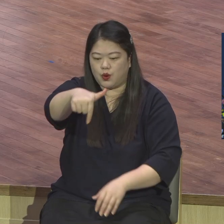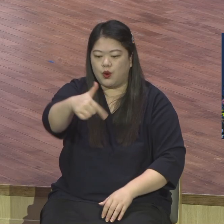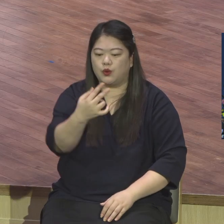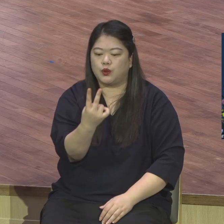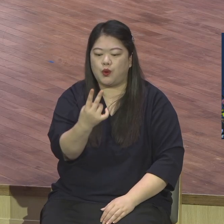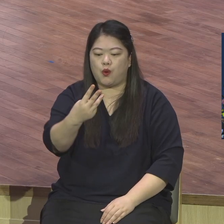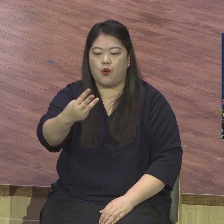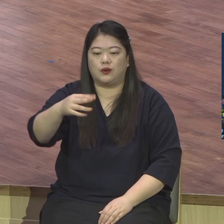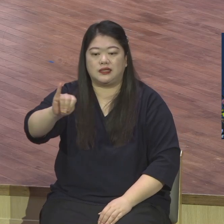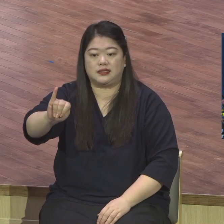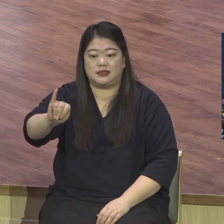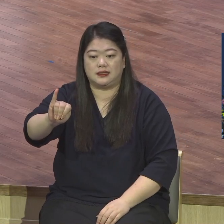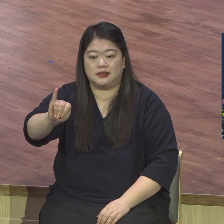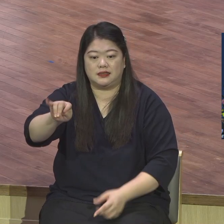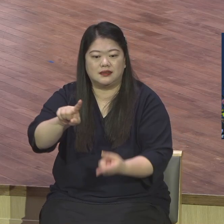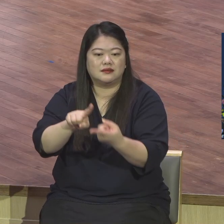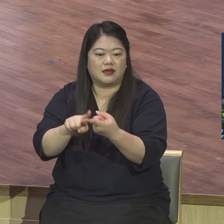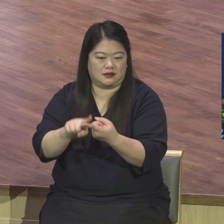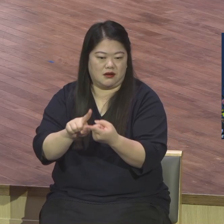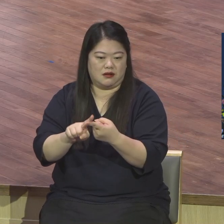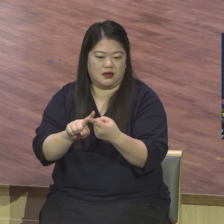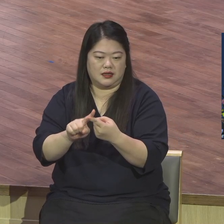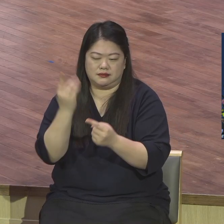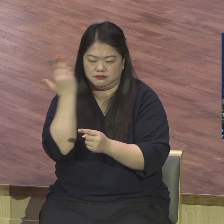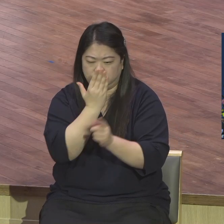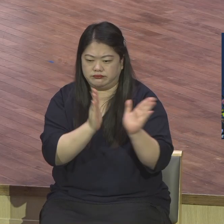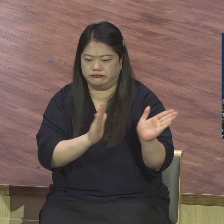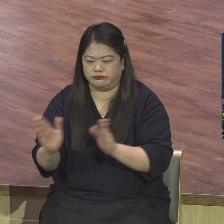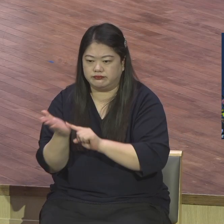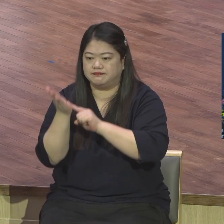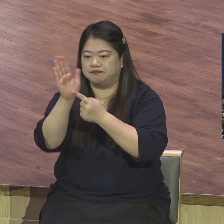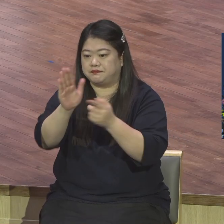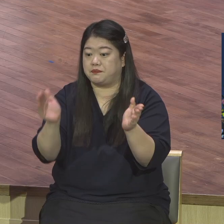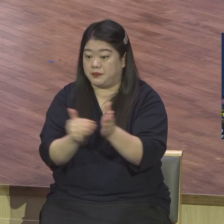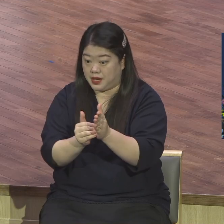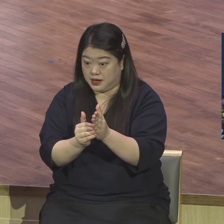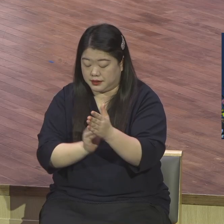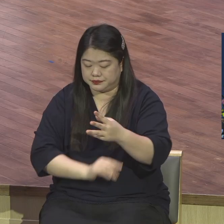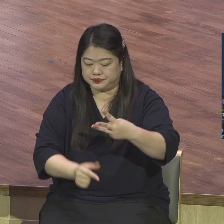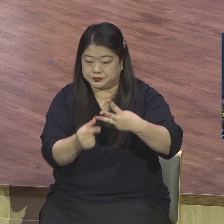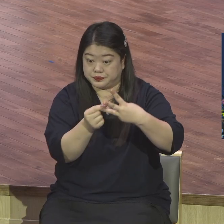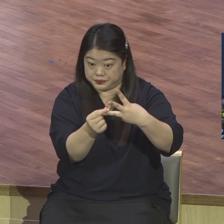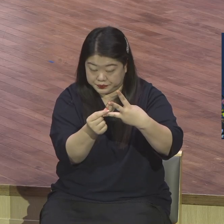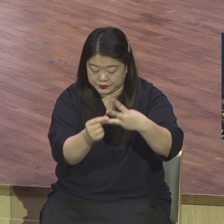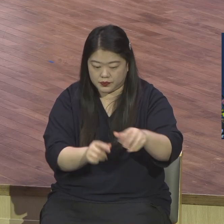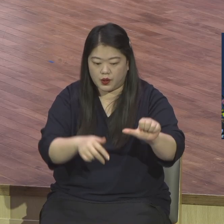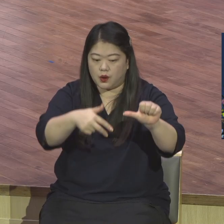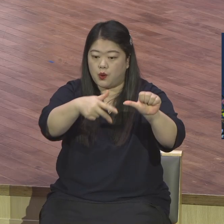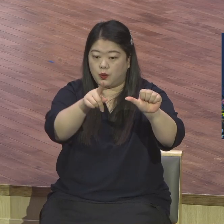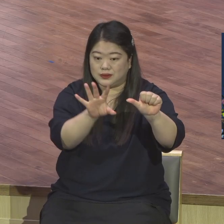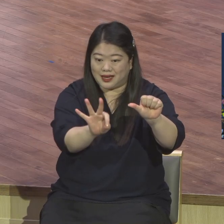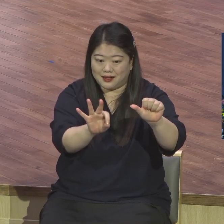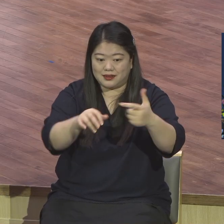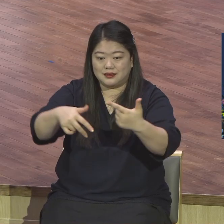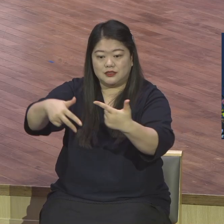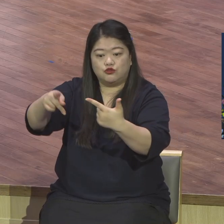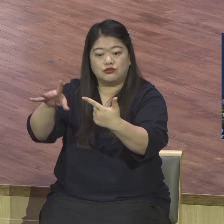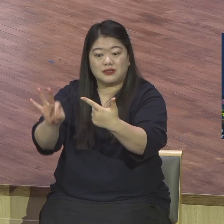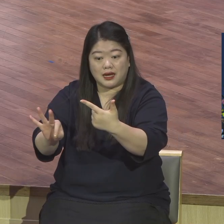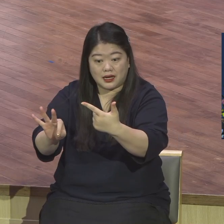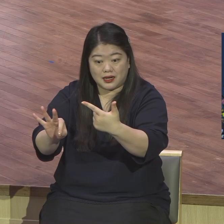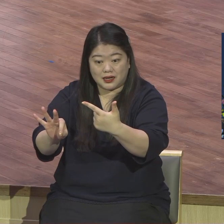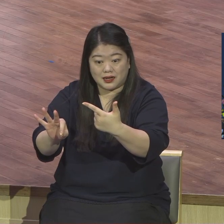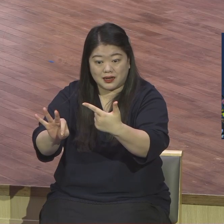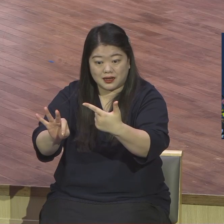그렇게 정확하게 정리를 했습니다. 그리고 마지막 5장과 이 6장은 이런 올바른